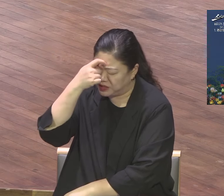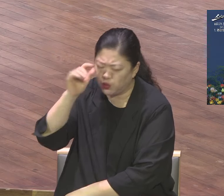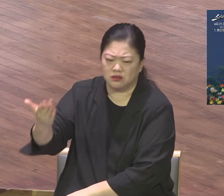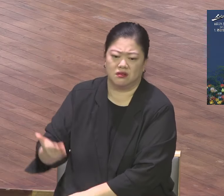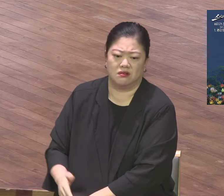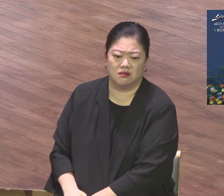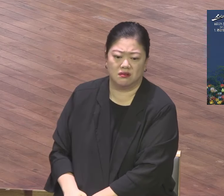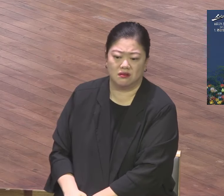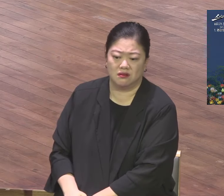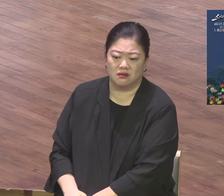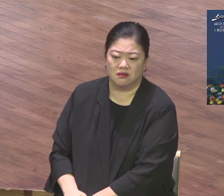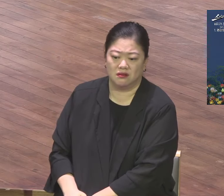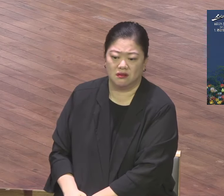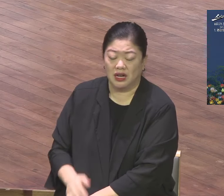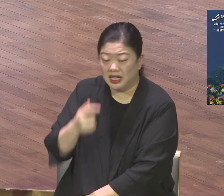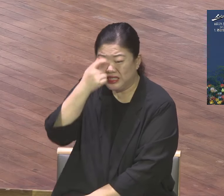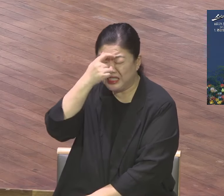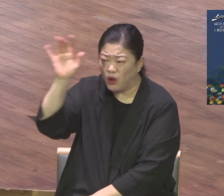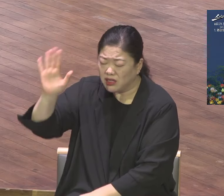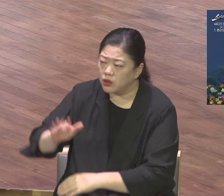거예요.